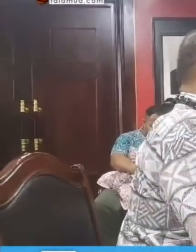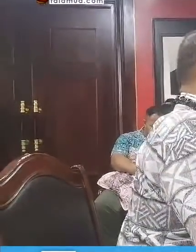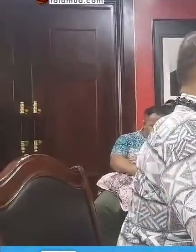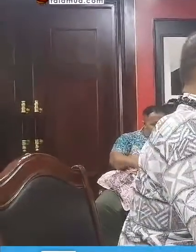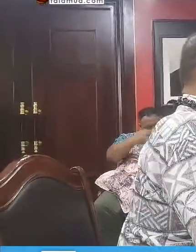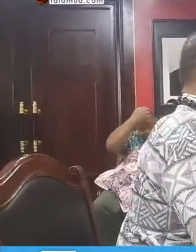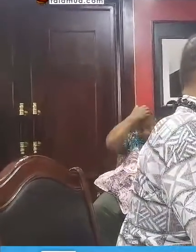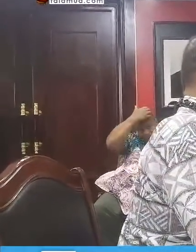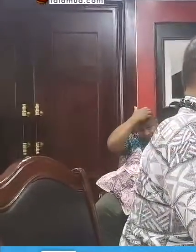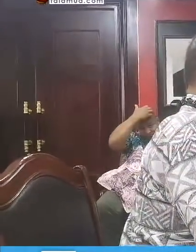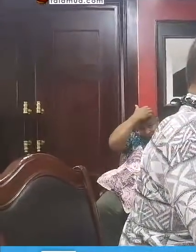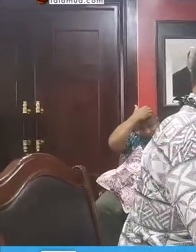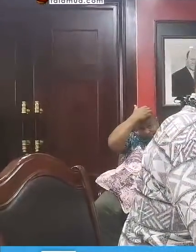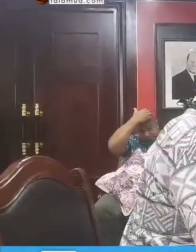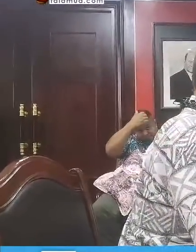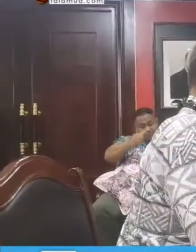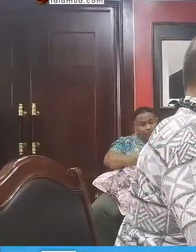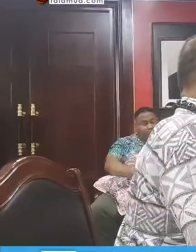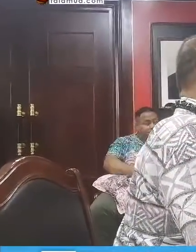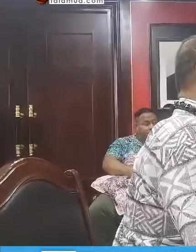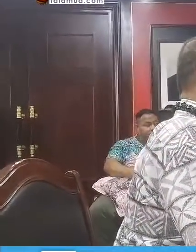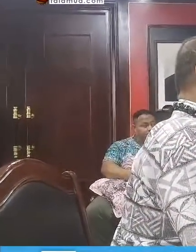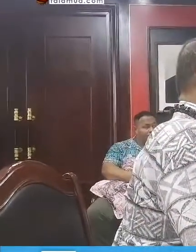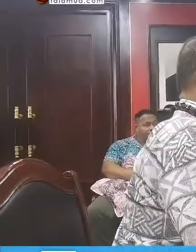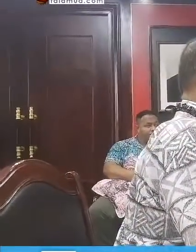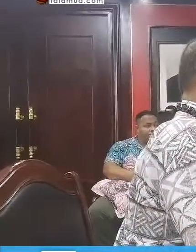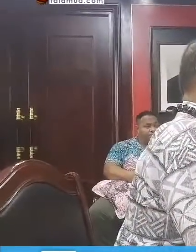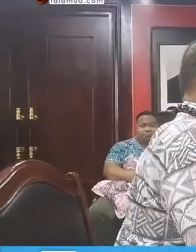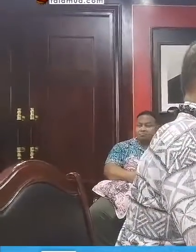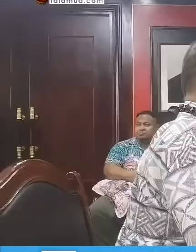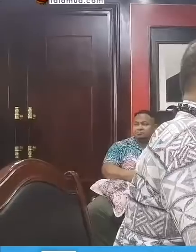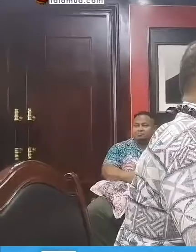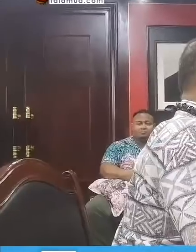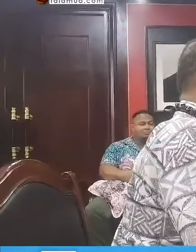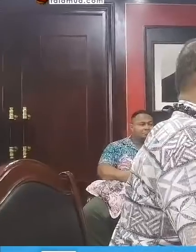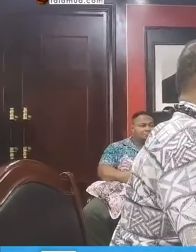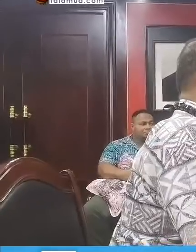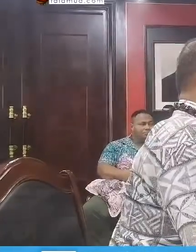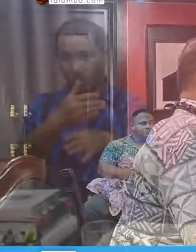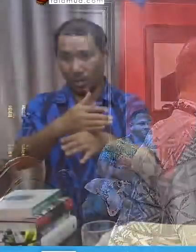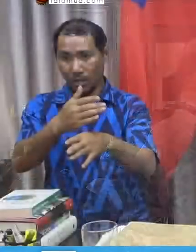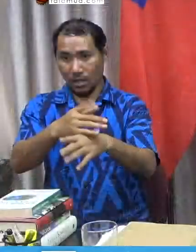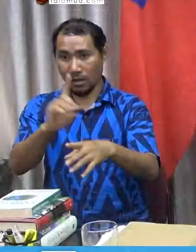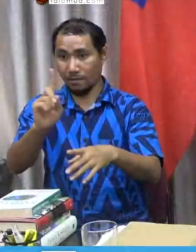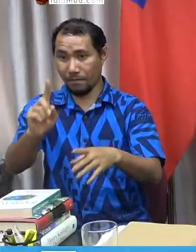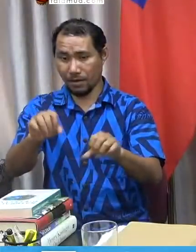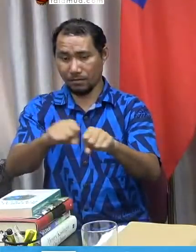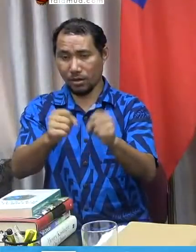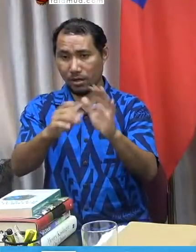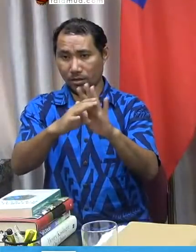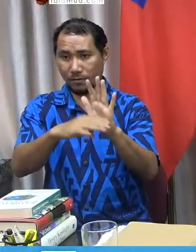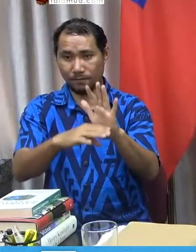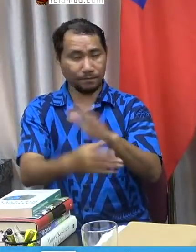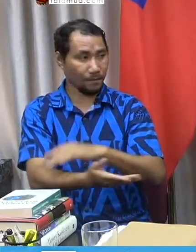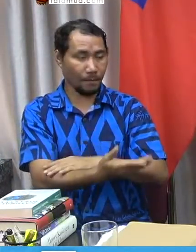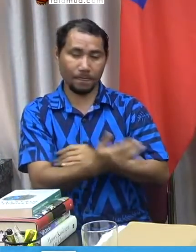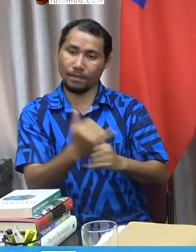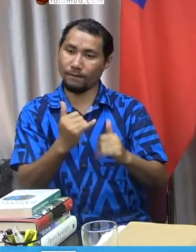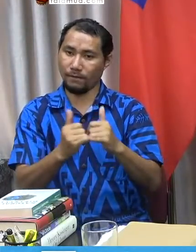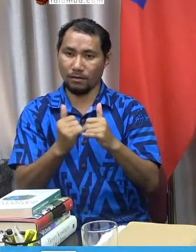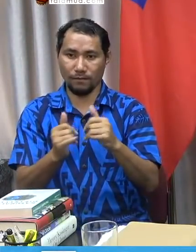tamo e fa o una tamo fiam ta o o le so tu la fono fa to o le si tu whainga tāl